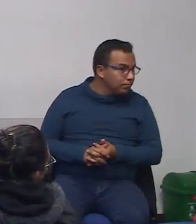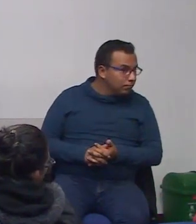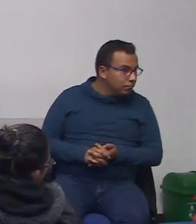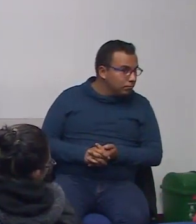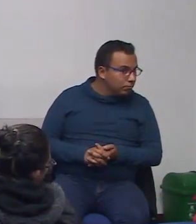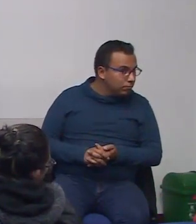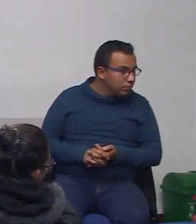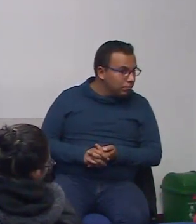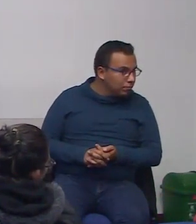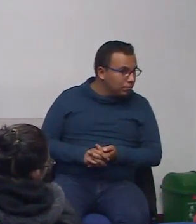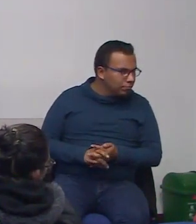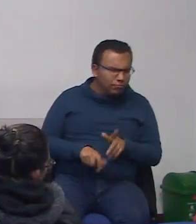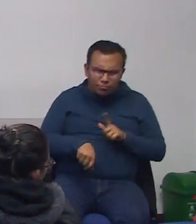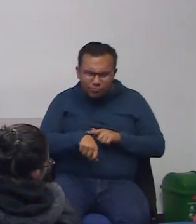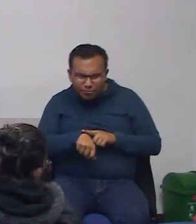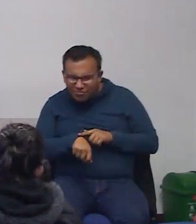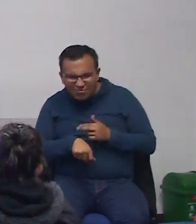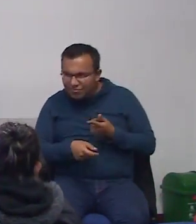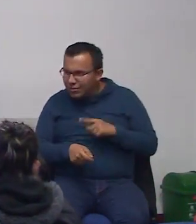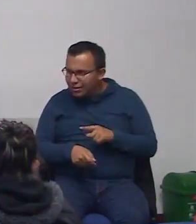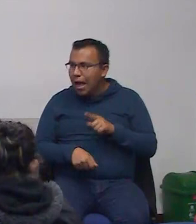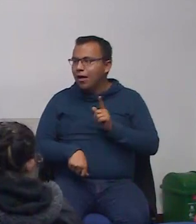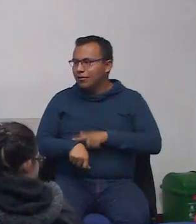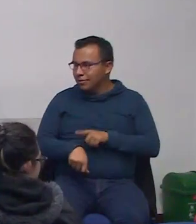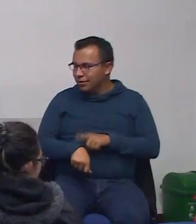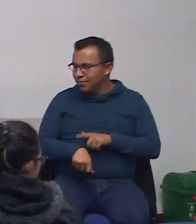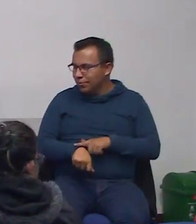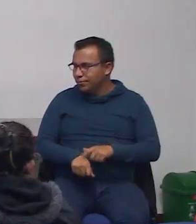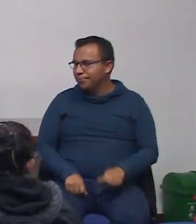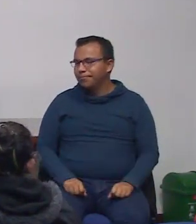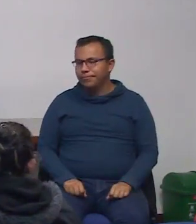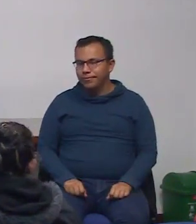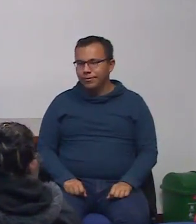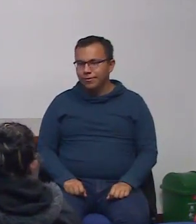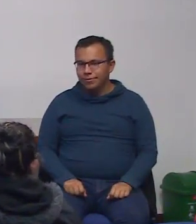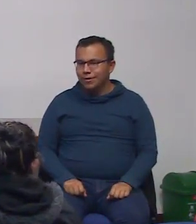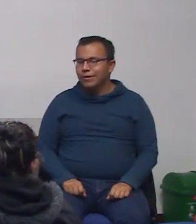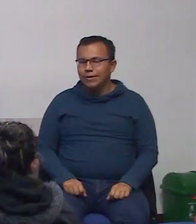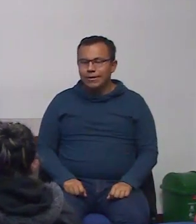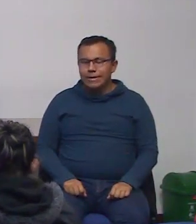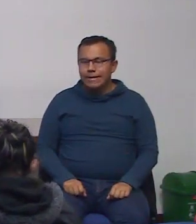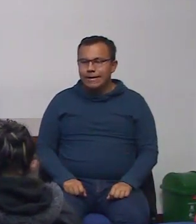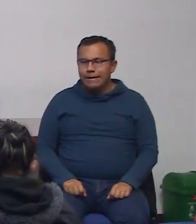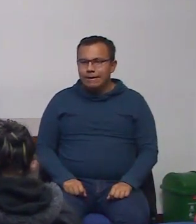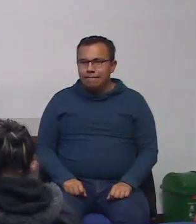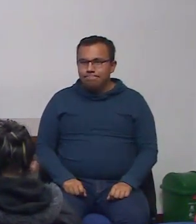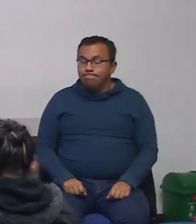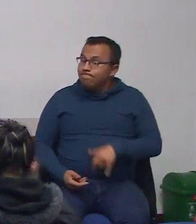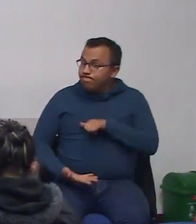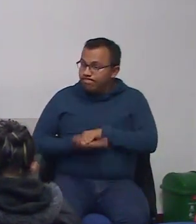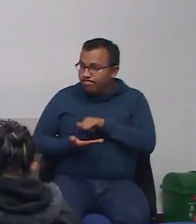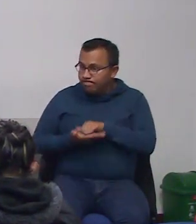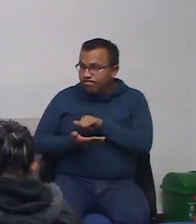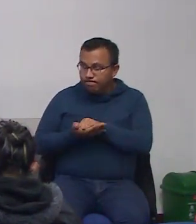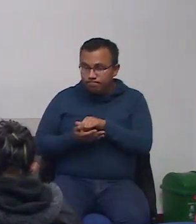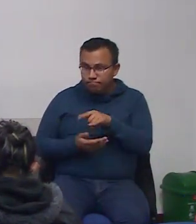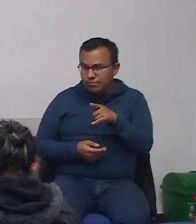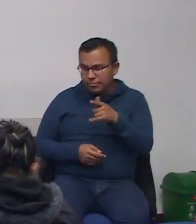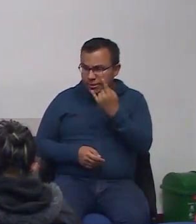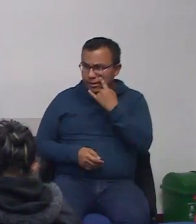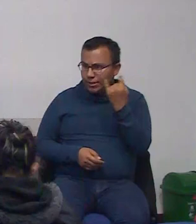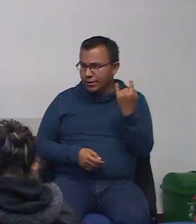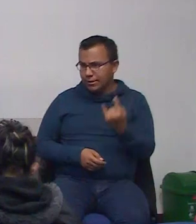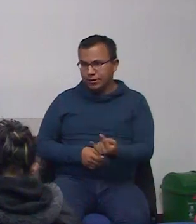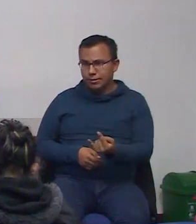eh Ah ya ya ya entonces e entonces realmente el el tema es si la persona le